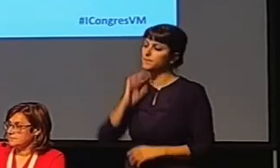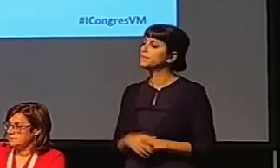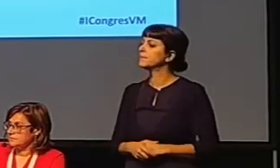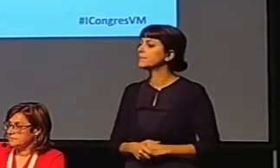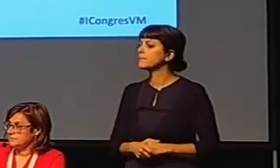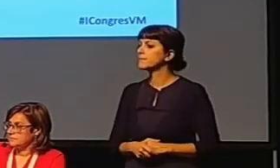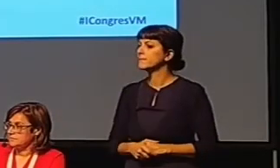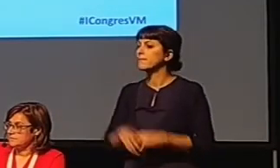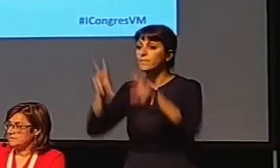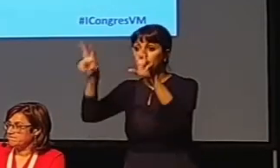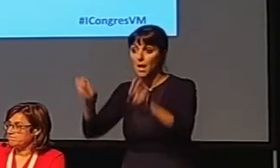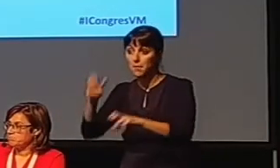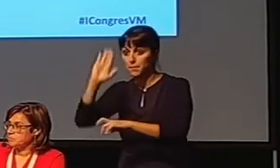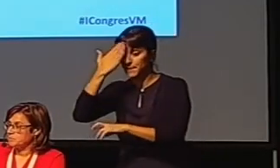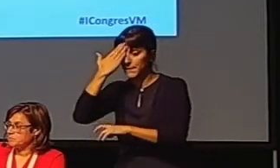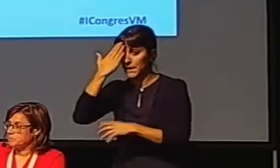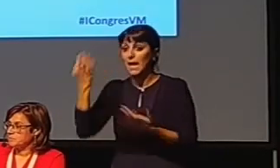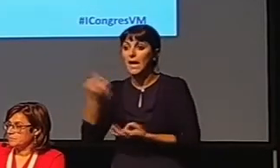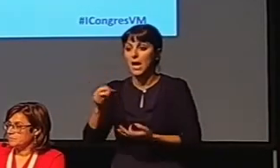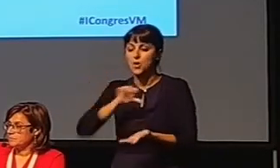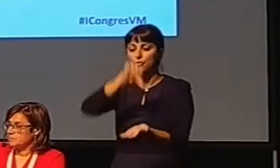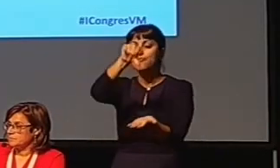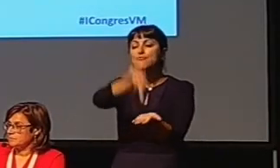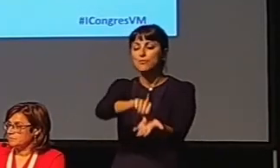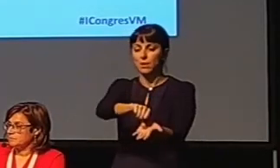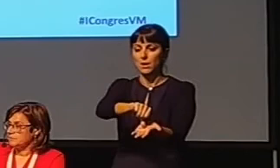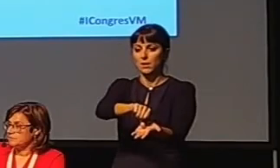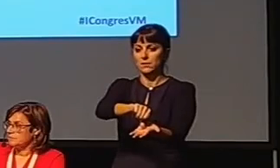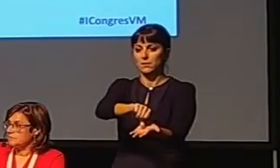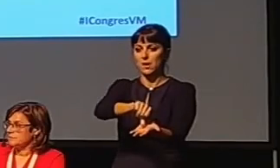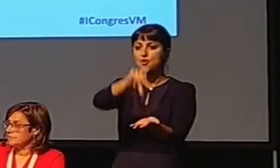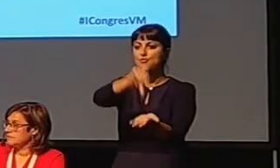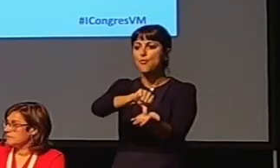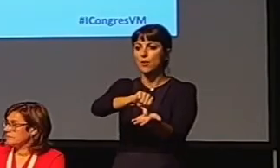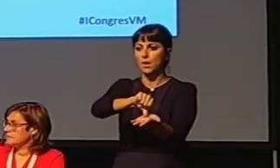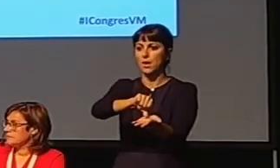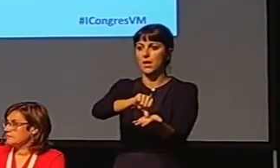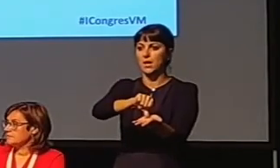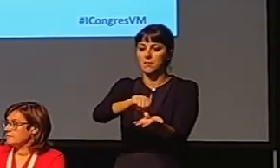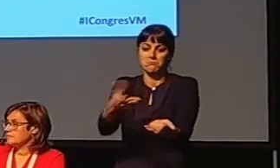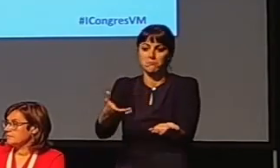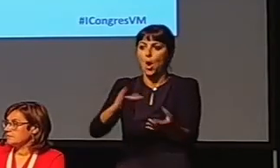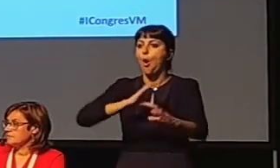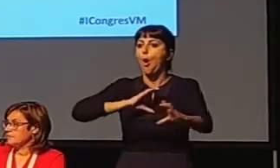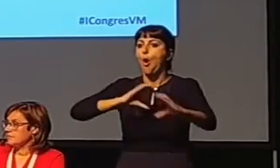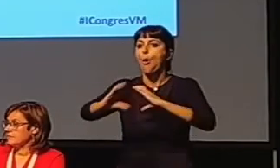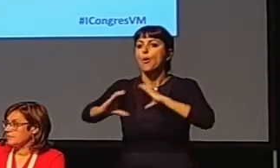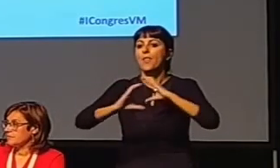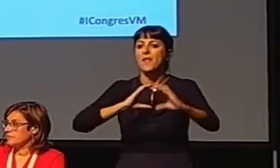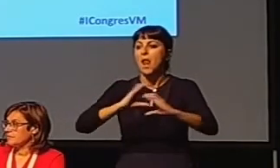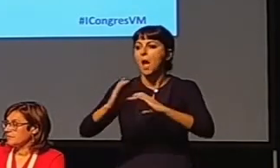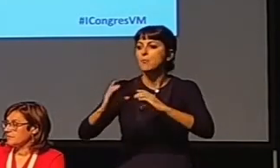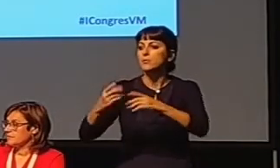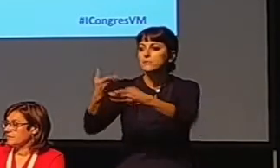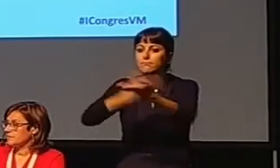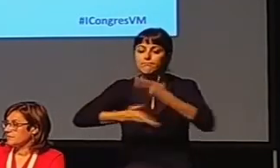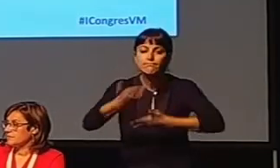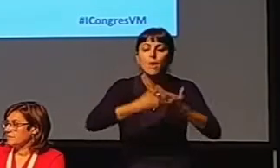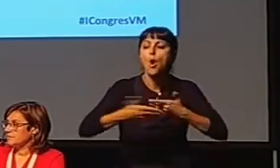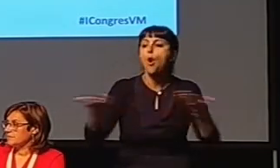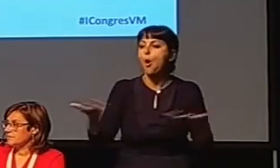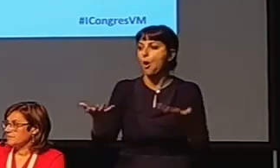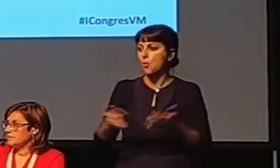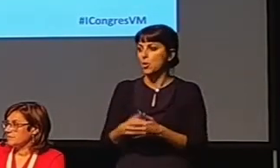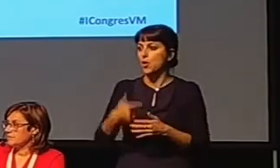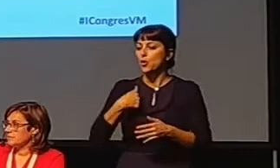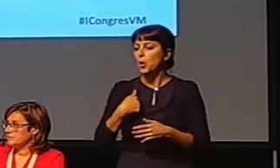té que veure precisament amb aquest nucli, amb el nucli de com ens coordinem. Joventut traient una coseta per aquí,